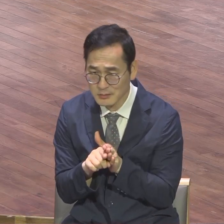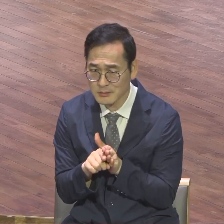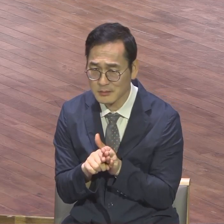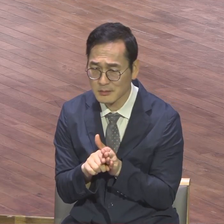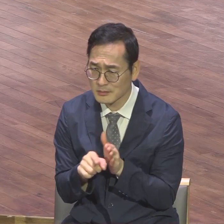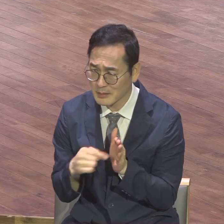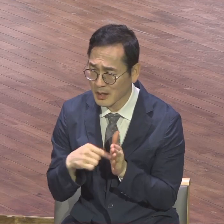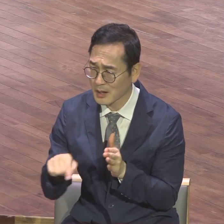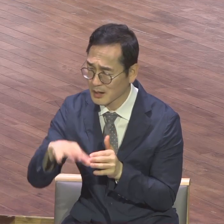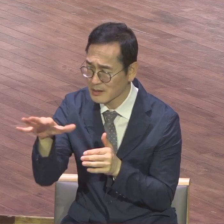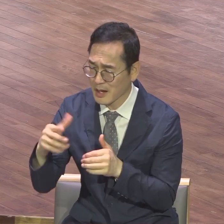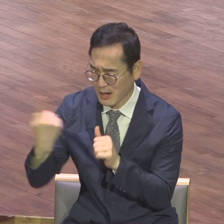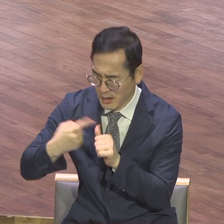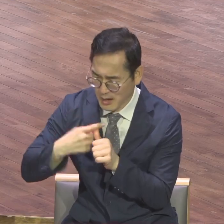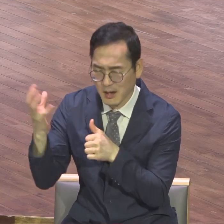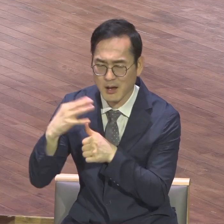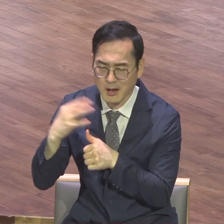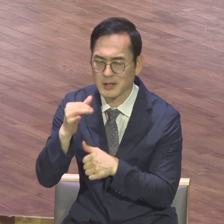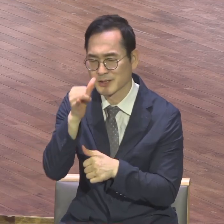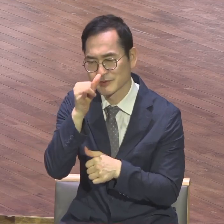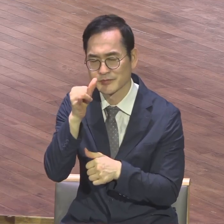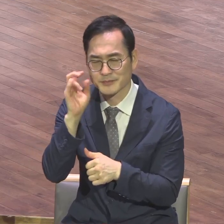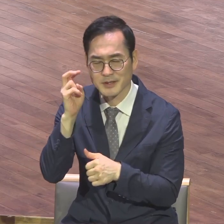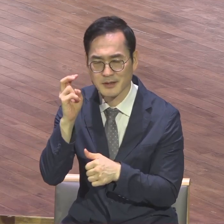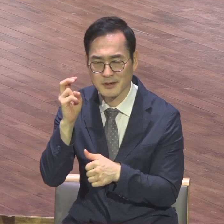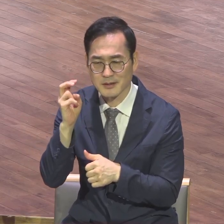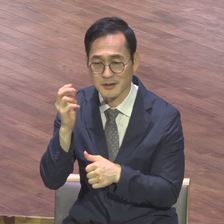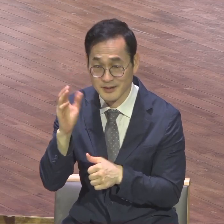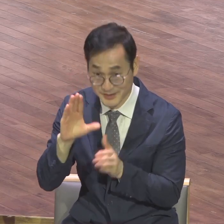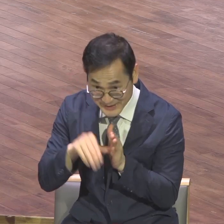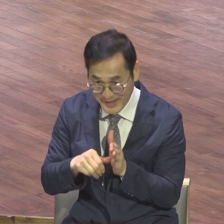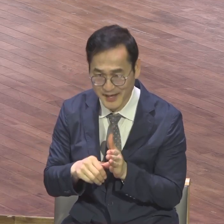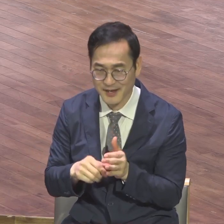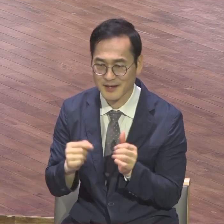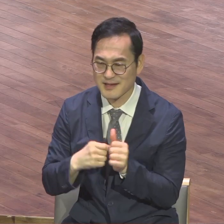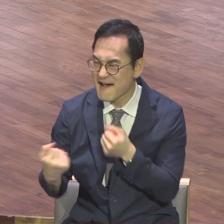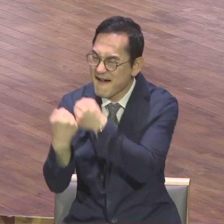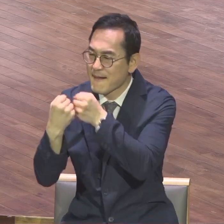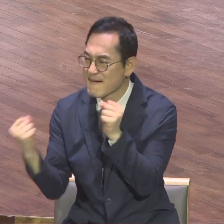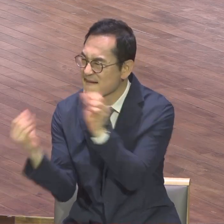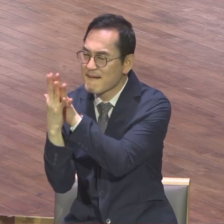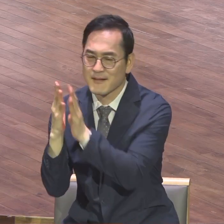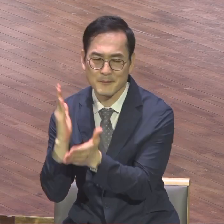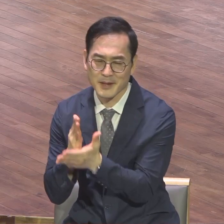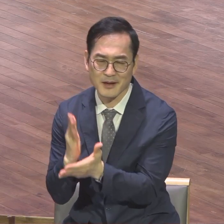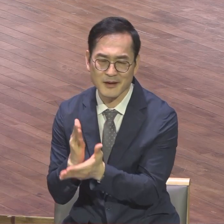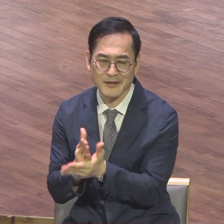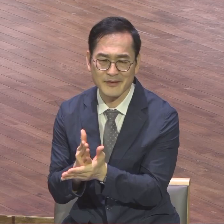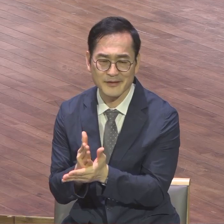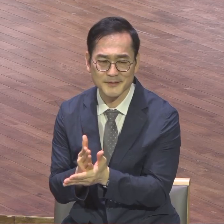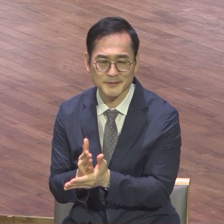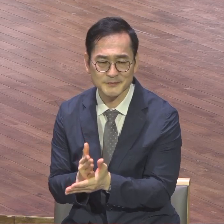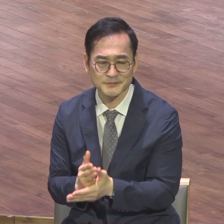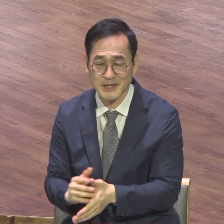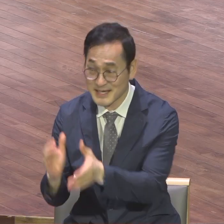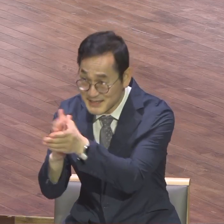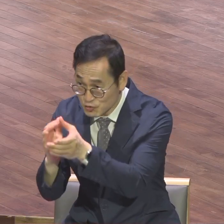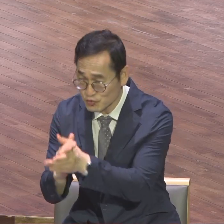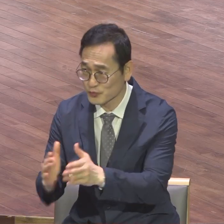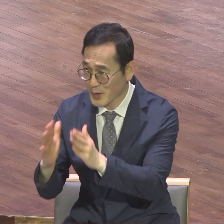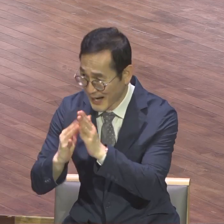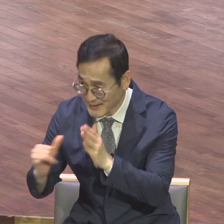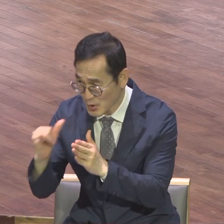이때 바울처럼요, 여러분요, 영적 대응하시 바랍니다. 영적 가정에서도 마찬가지예요.